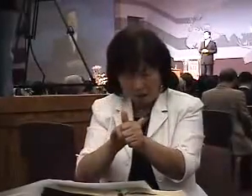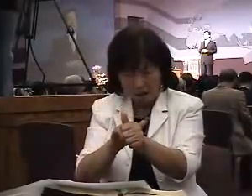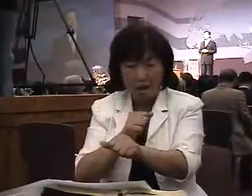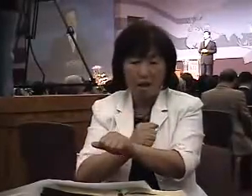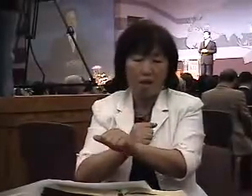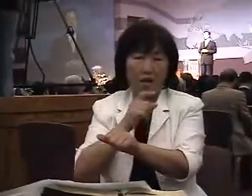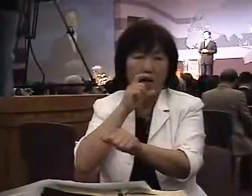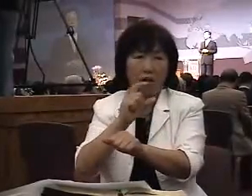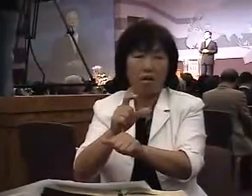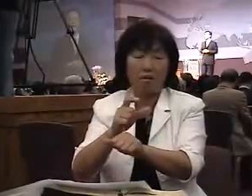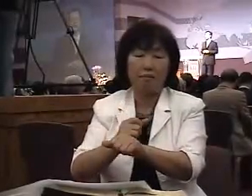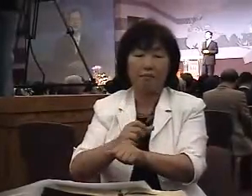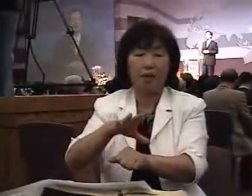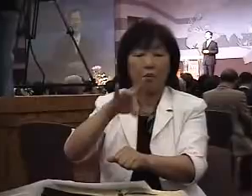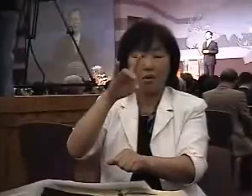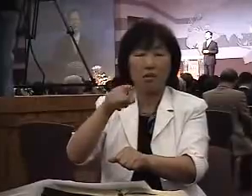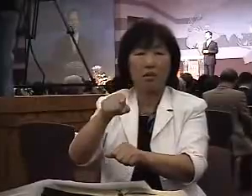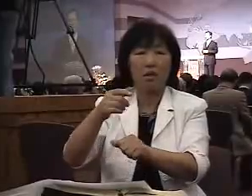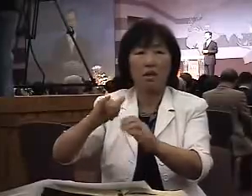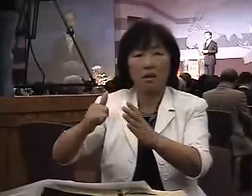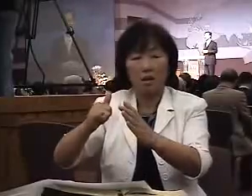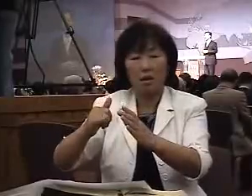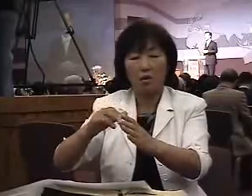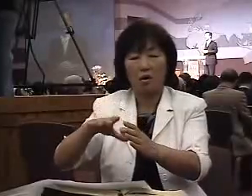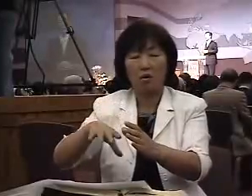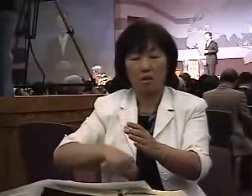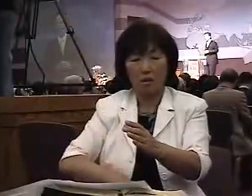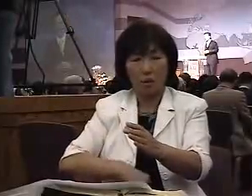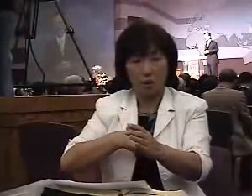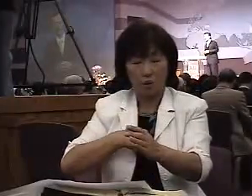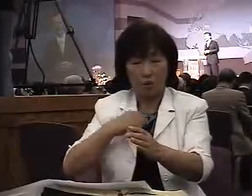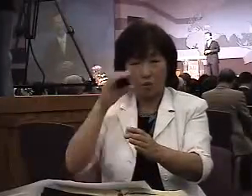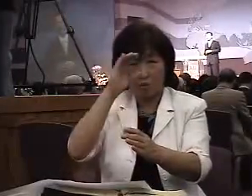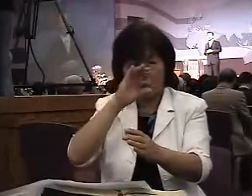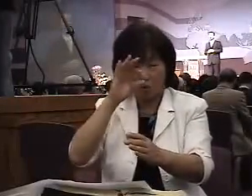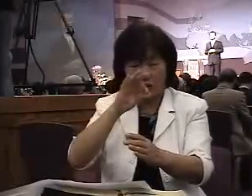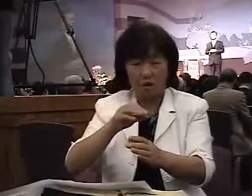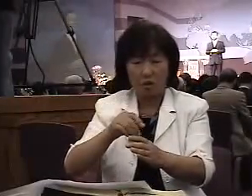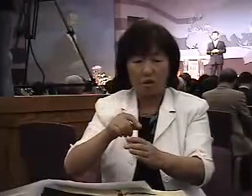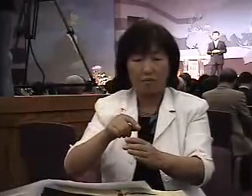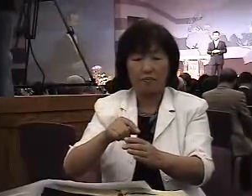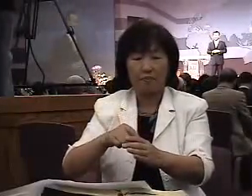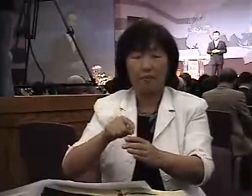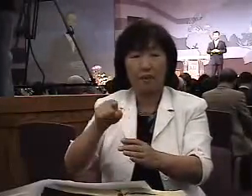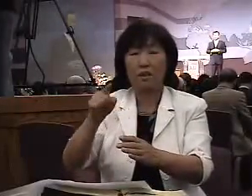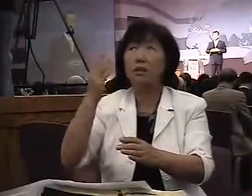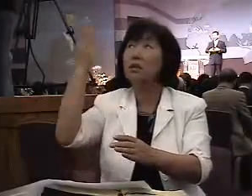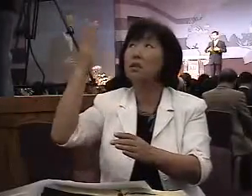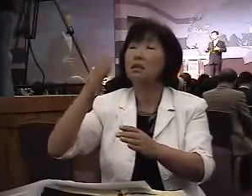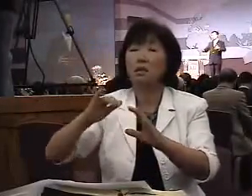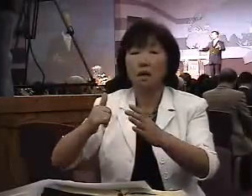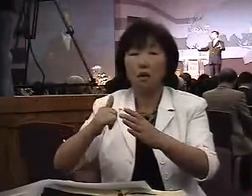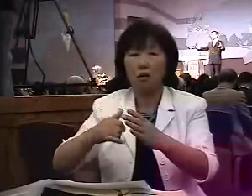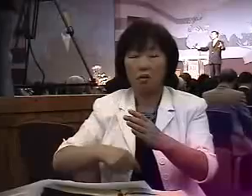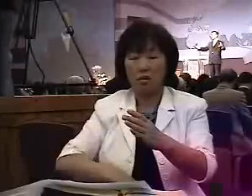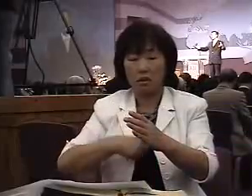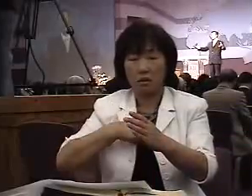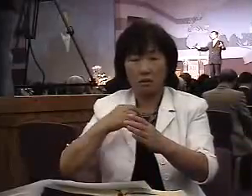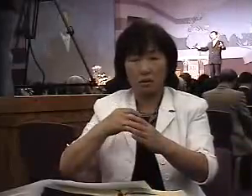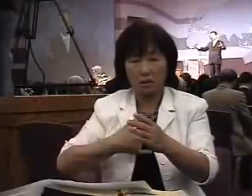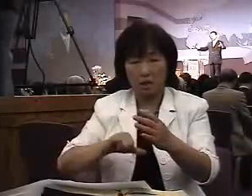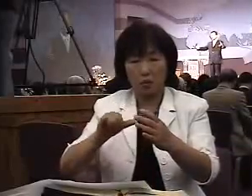하십니다. 먼저 그의 나라와 그의 의, 이제 그 나라와 그 의를 우리 자녀들과